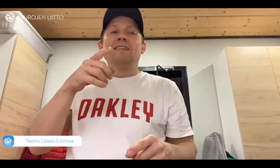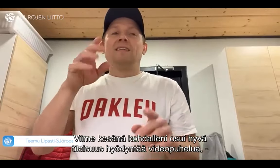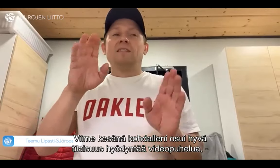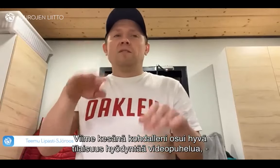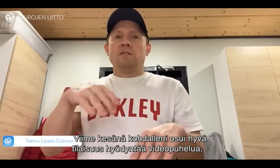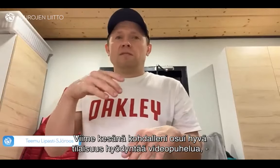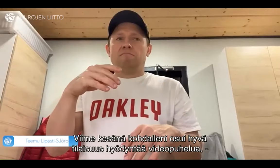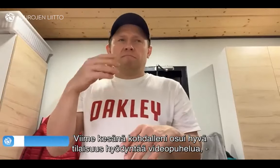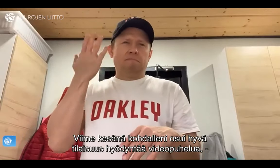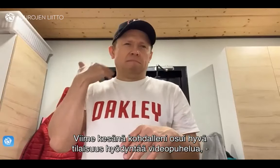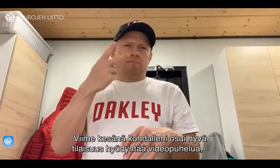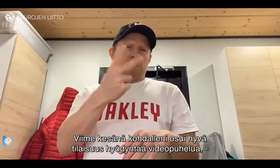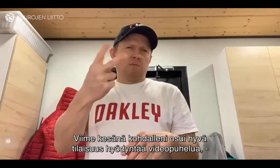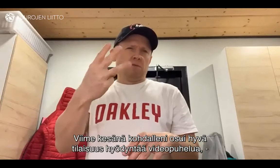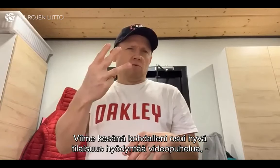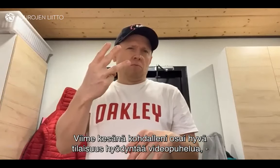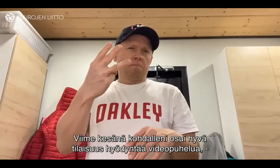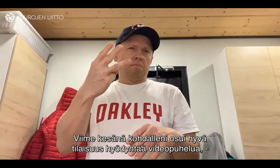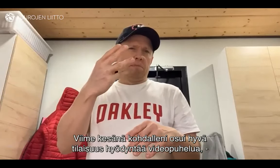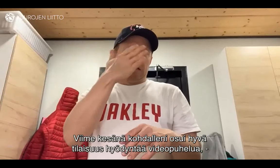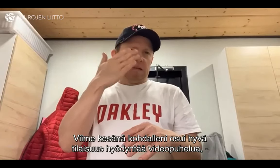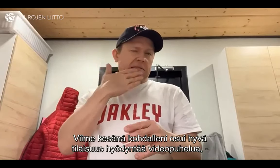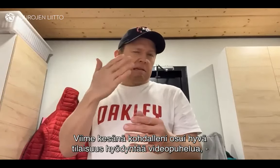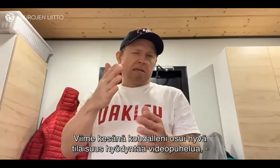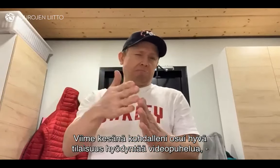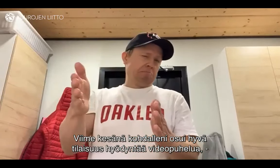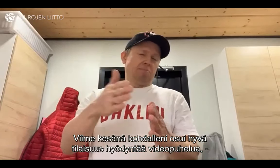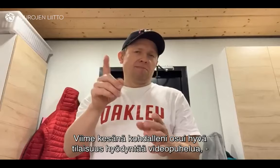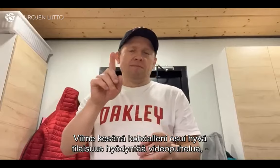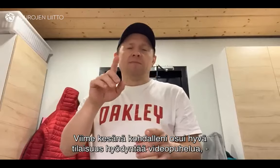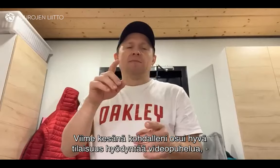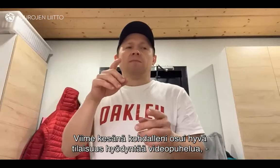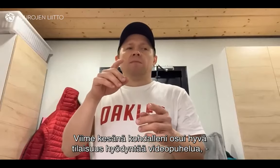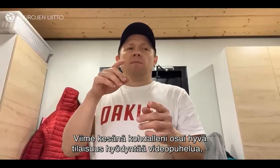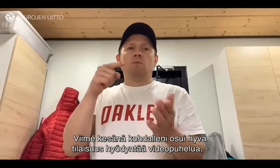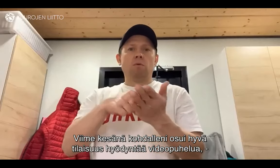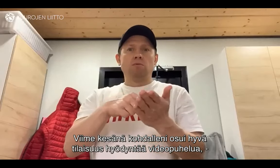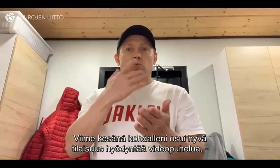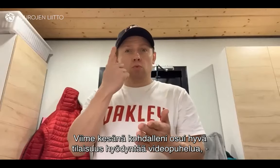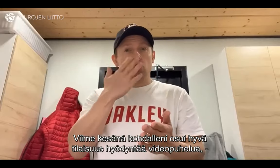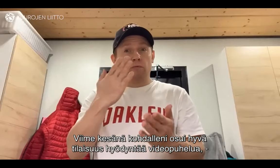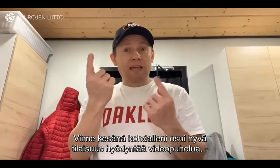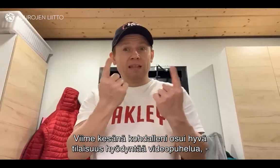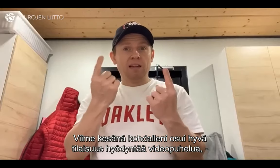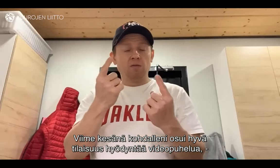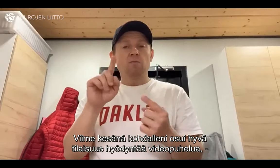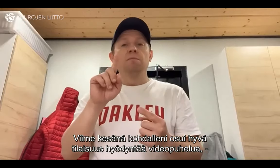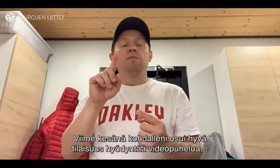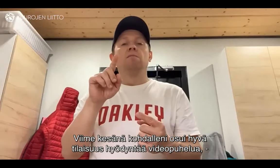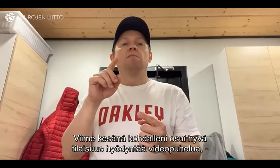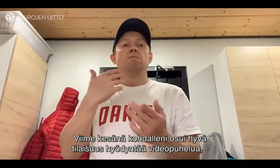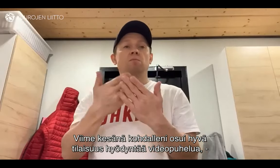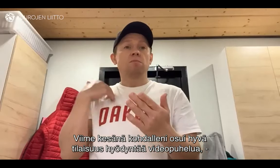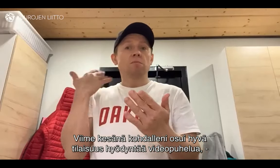kokemukseni videopuhelusta hätäkeskukseen. Viime kesänä kohdalleni osui hyvä tilaisuus hyödyntää videopuhelua.